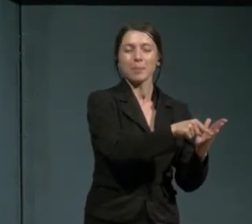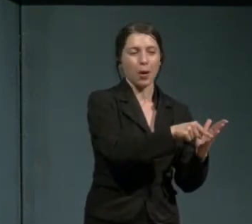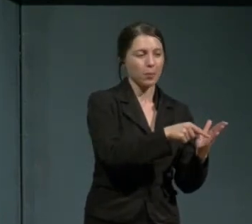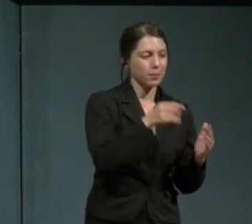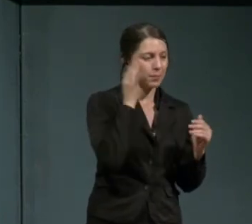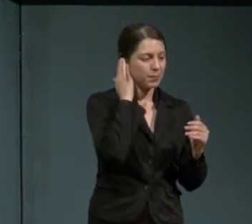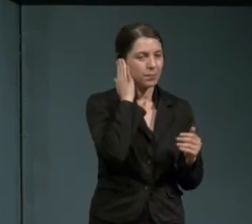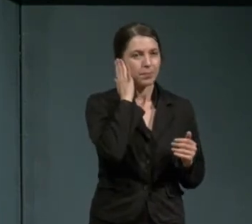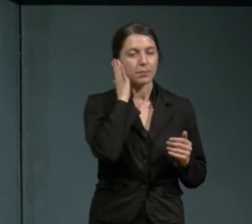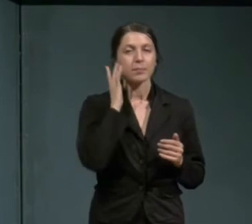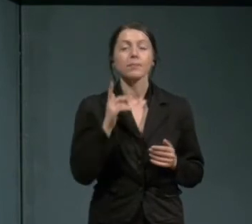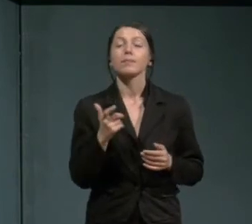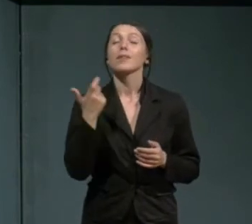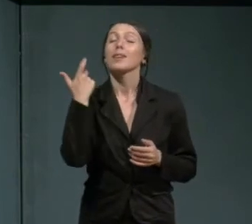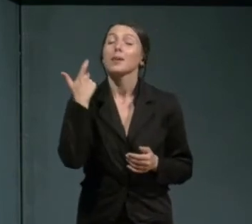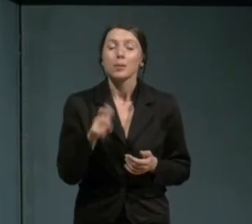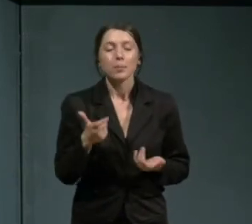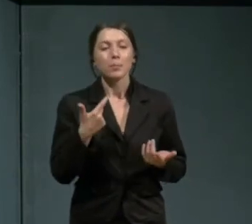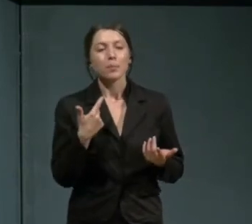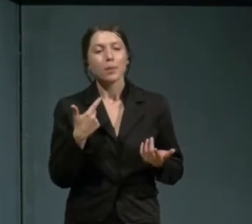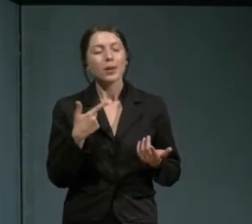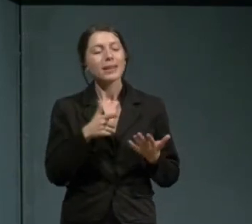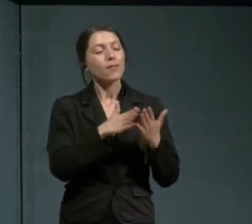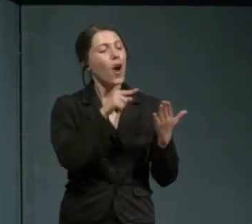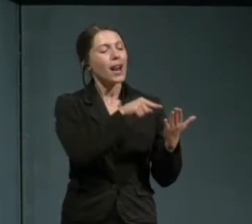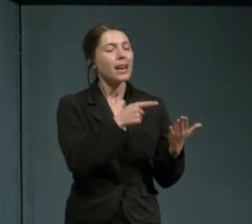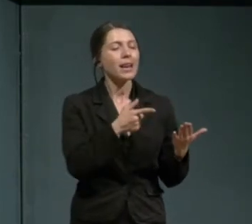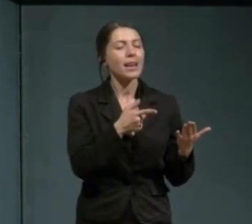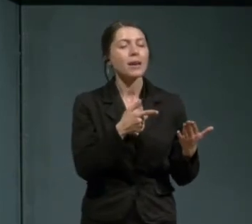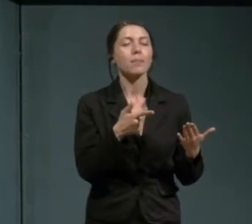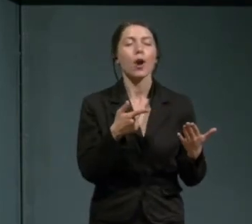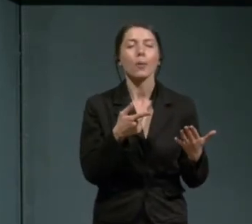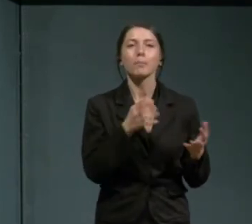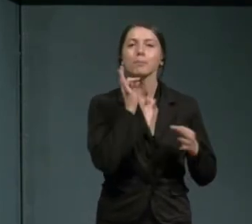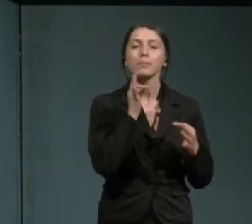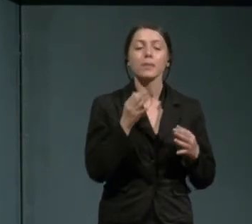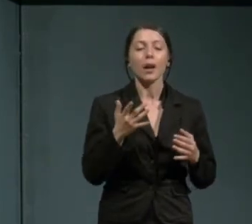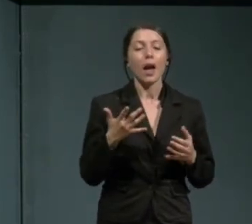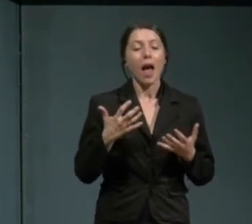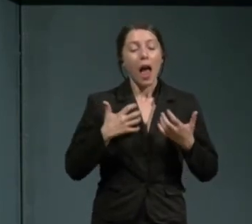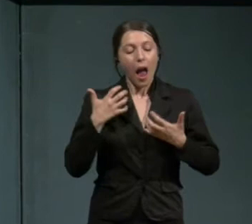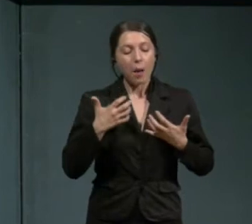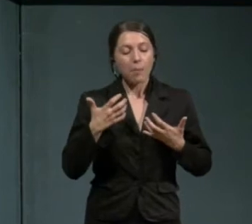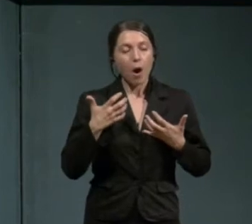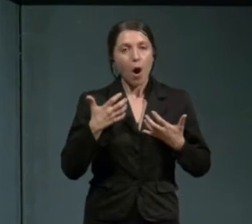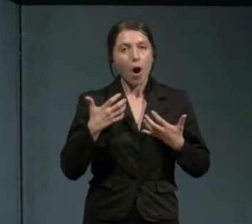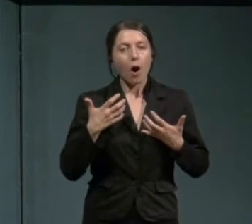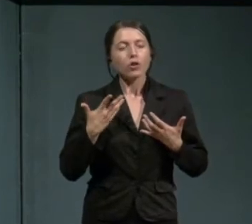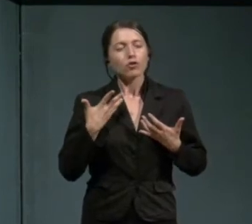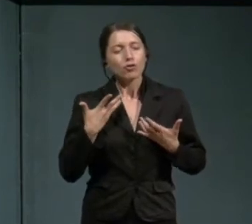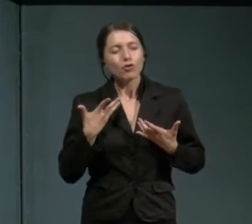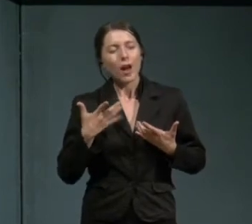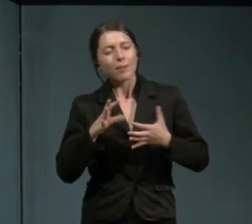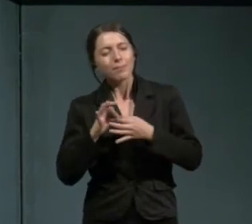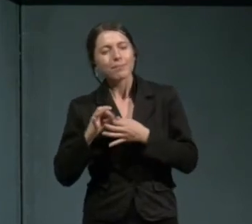che voleva dimostrare che le nostre emozioni hanno delle analogie fisiche quando ci si sente potenti quando